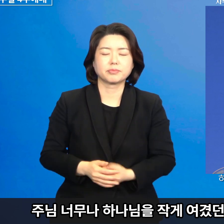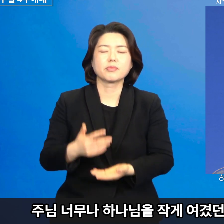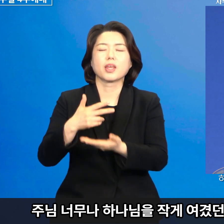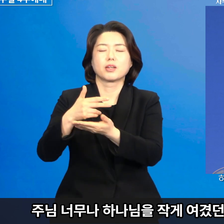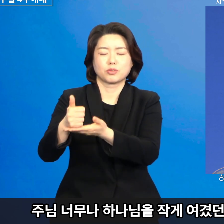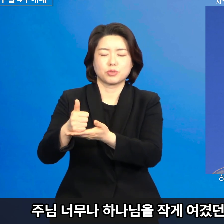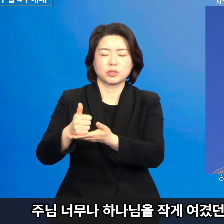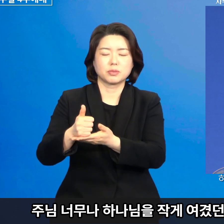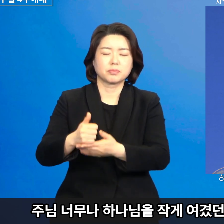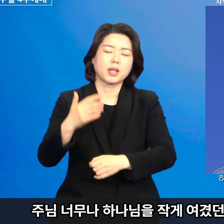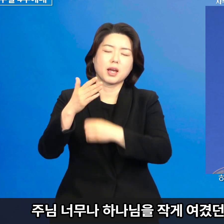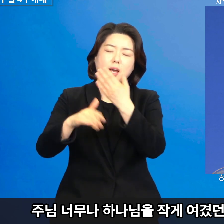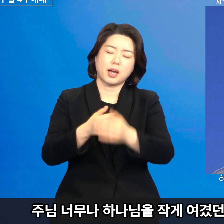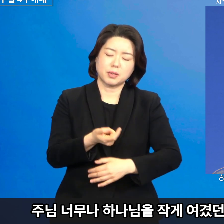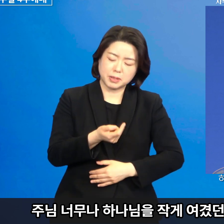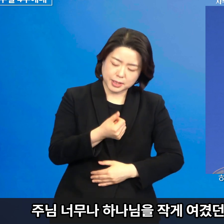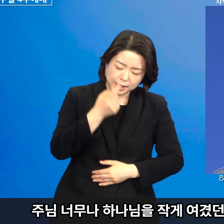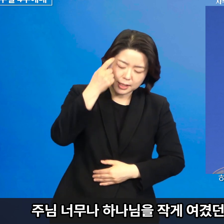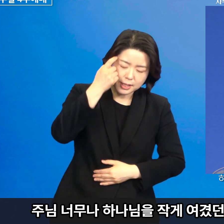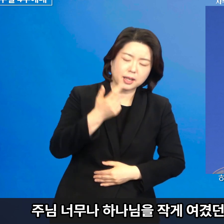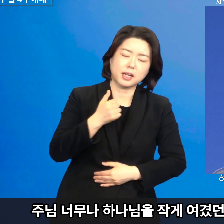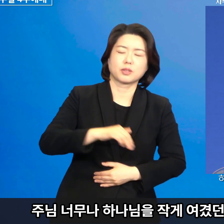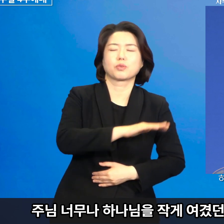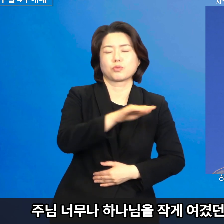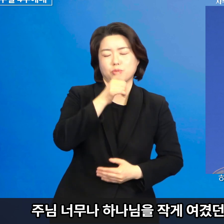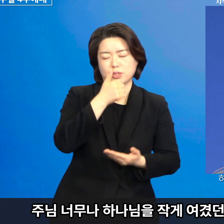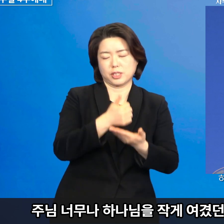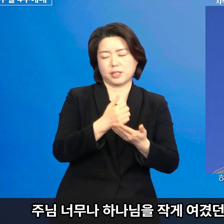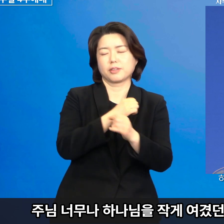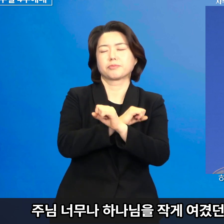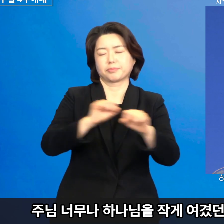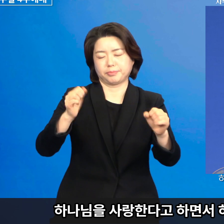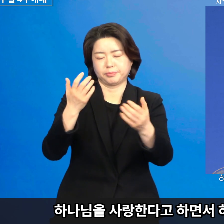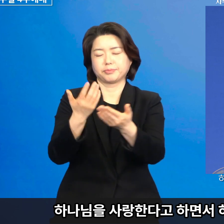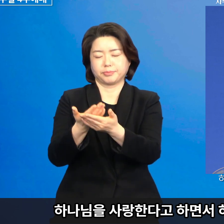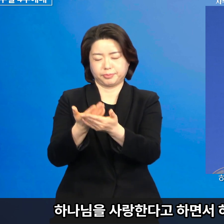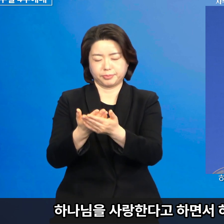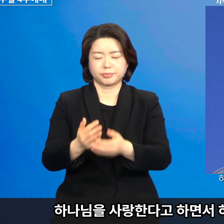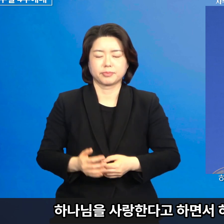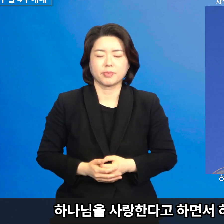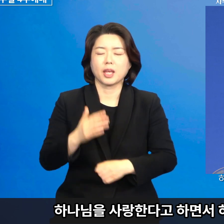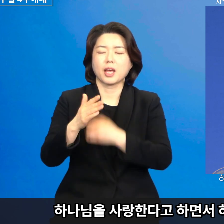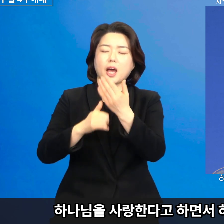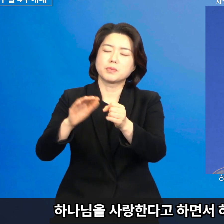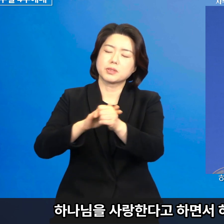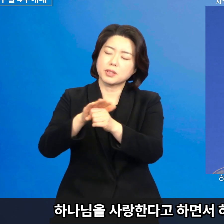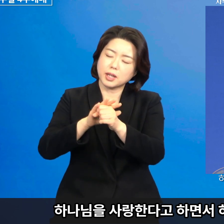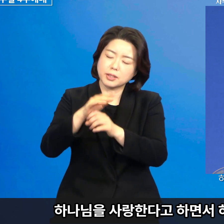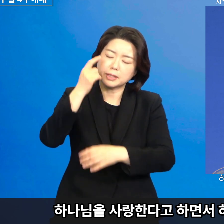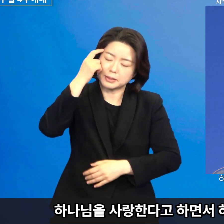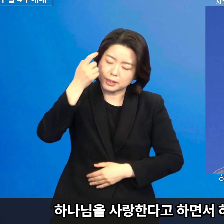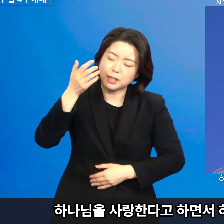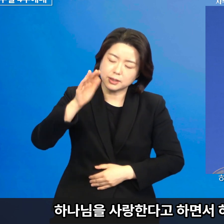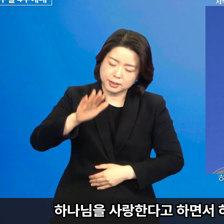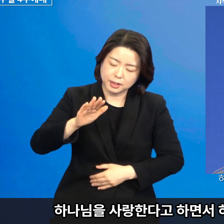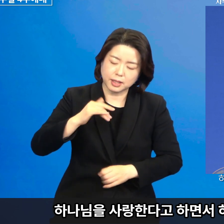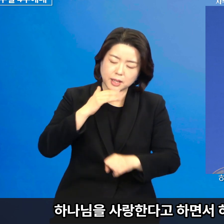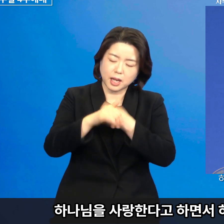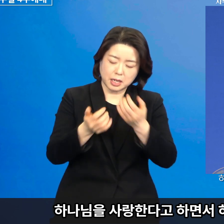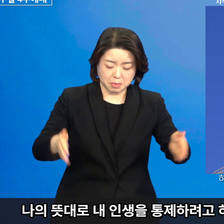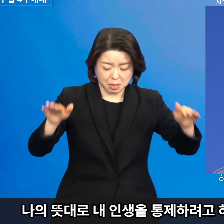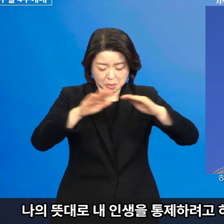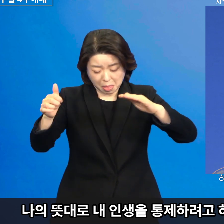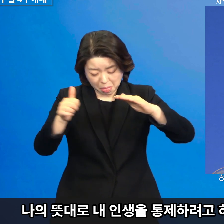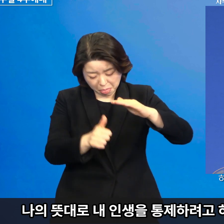주님, 너무나 하나님을 작게 여겼던 우리의 죄를 용서하여 주옵소서. 하나님을 사랑한다고 하면서 하나님을 박스에 가두어